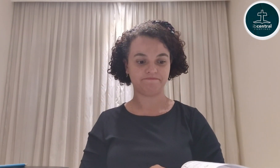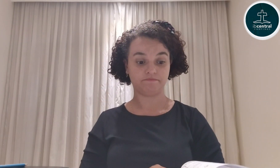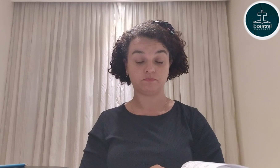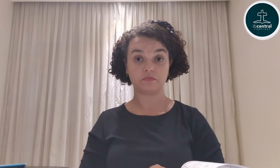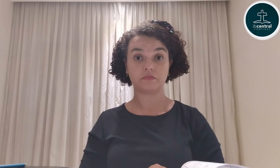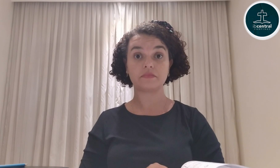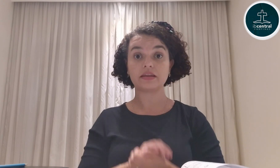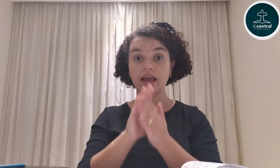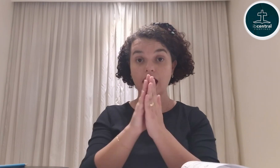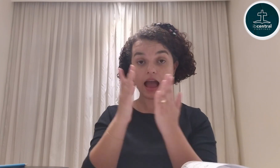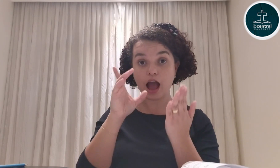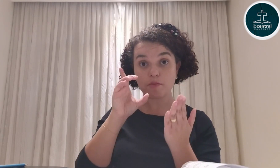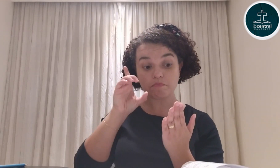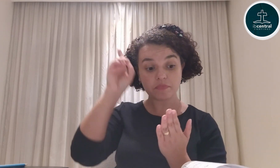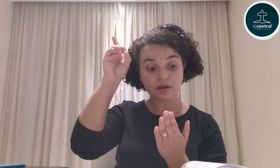Jesus, nosso Senhor.